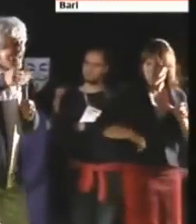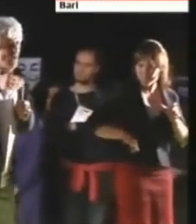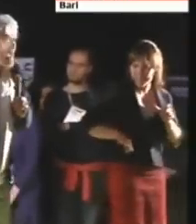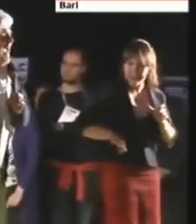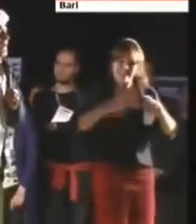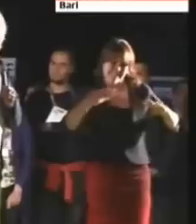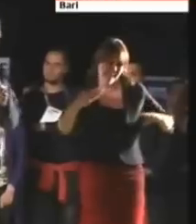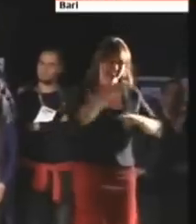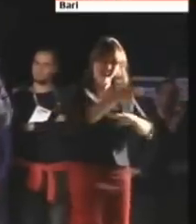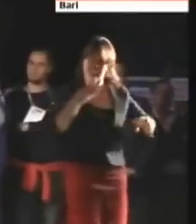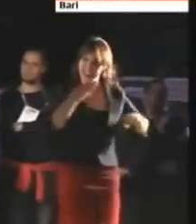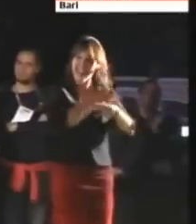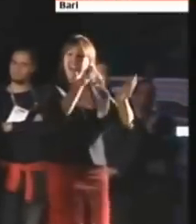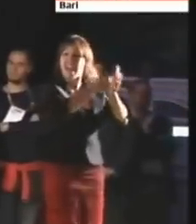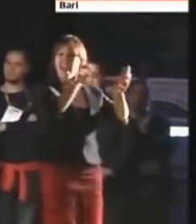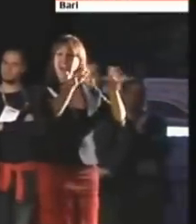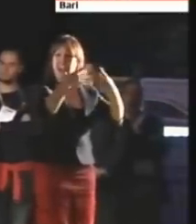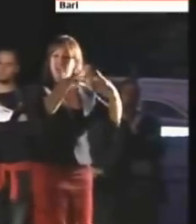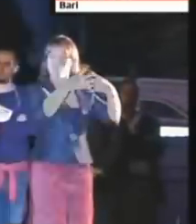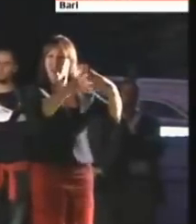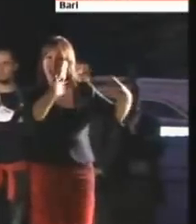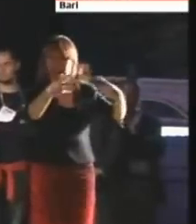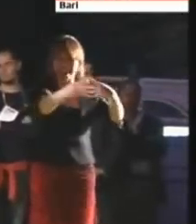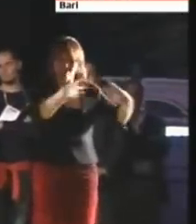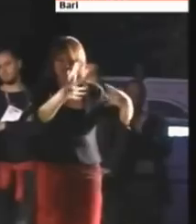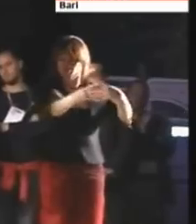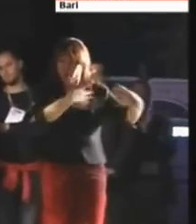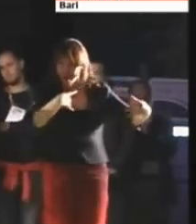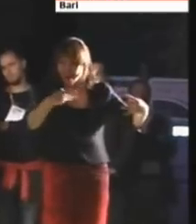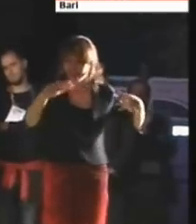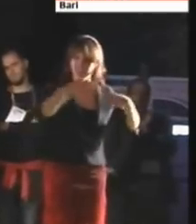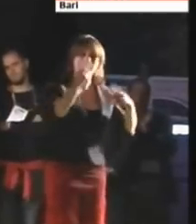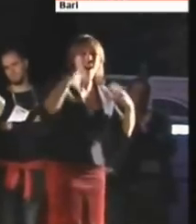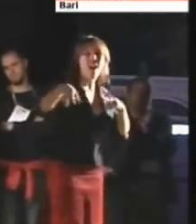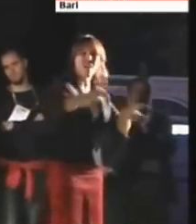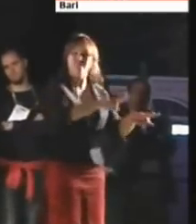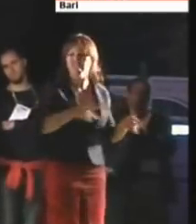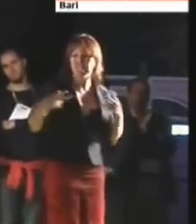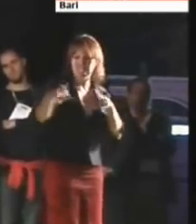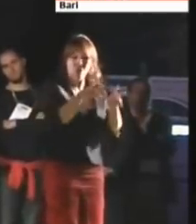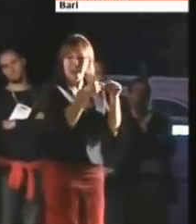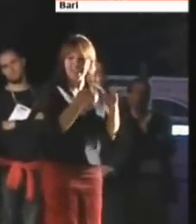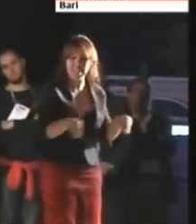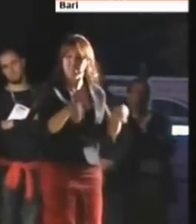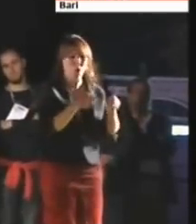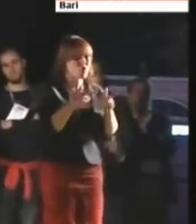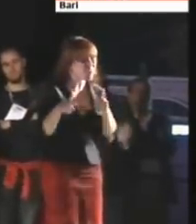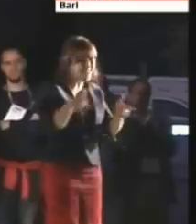andati dentro e hanno dovuto aprire i cancelli di sta cazzo di Expo e abbiamo visto che cos'è l'Expo, non c'è nulla,